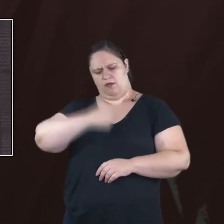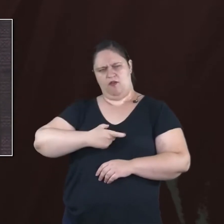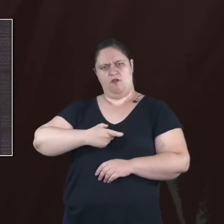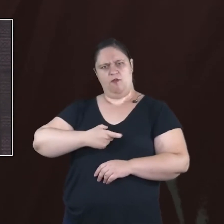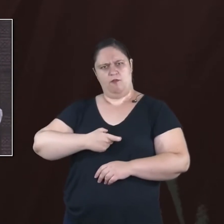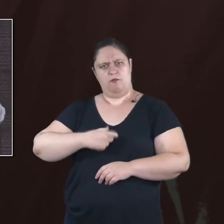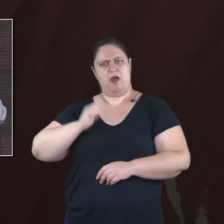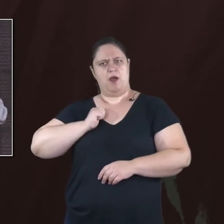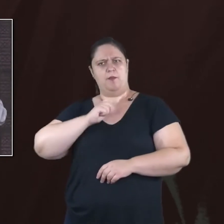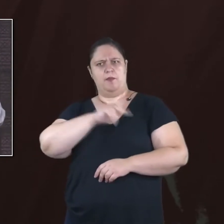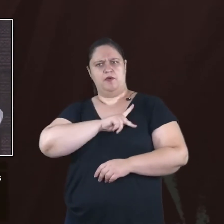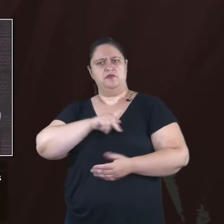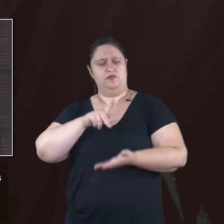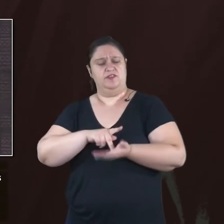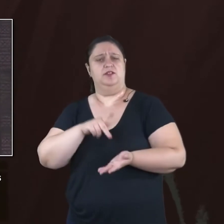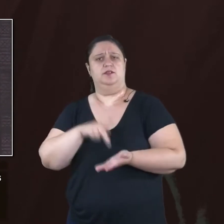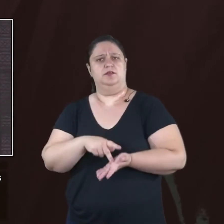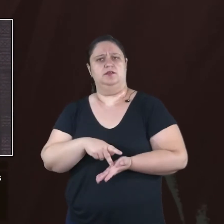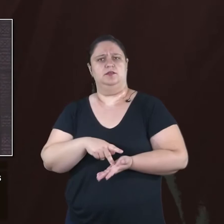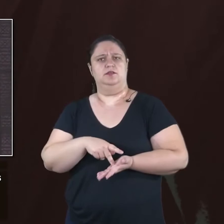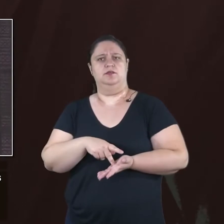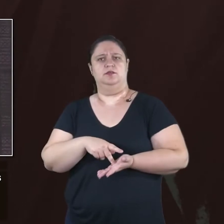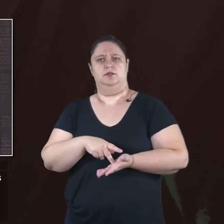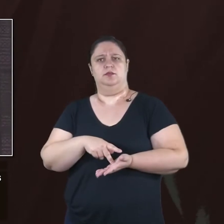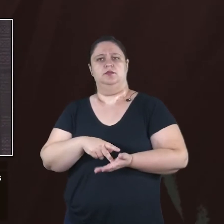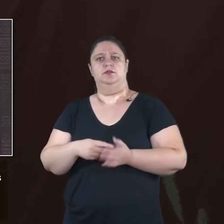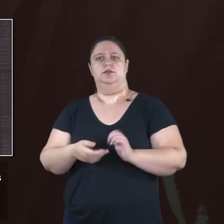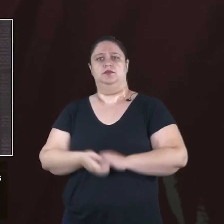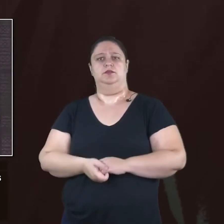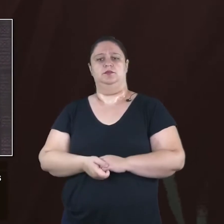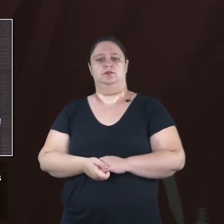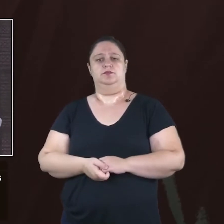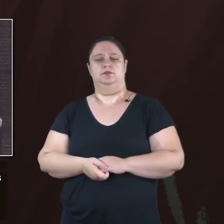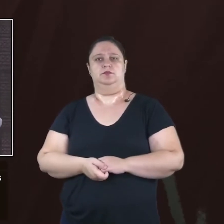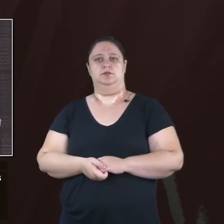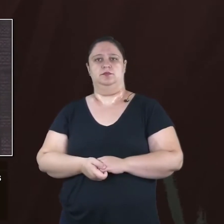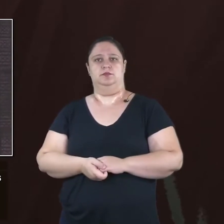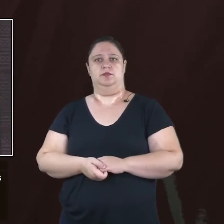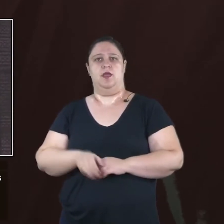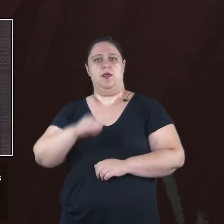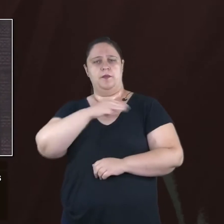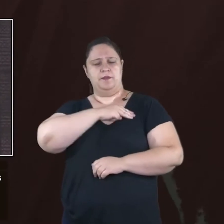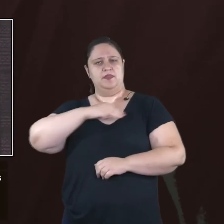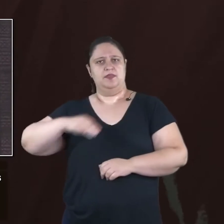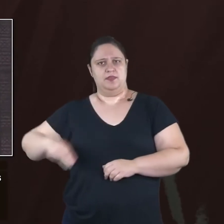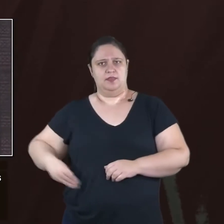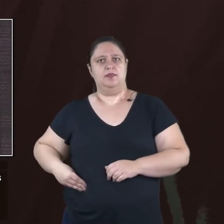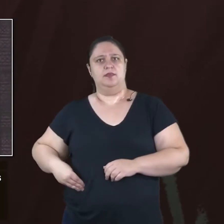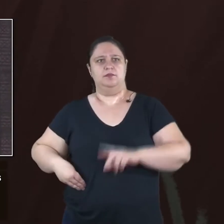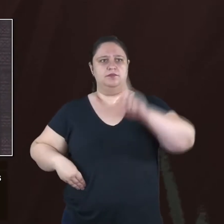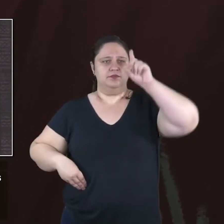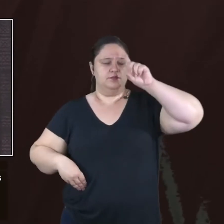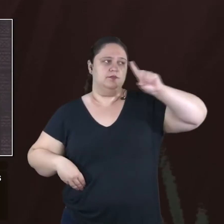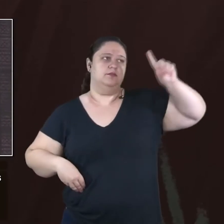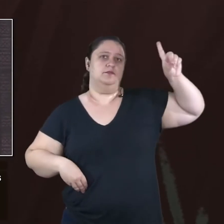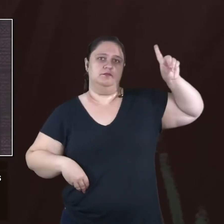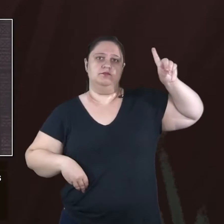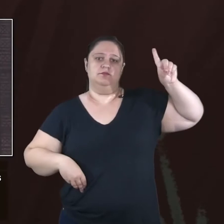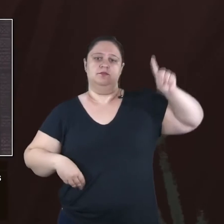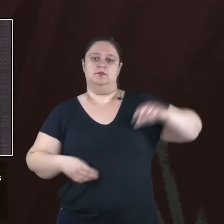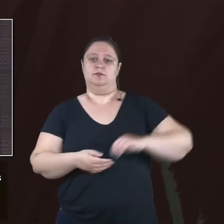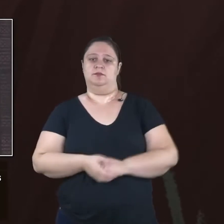Pelo contrário, em tudo recomendando-nos a nós mesmos como ministro de Deus. Na muita